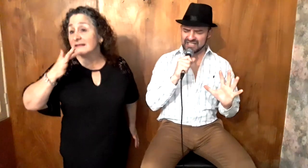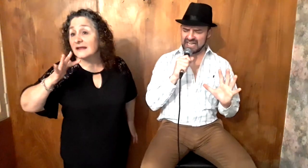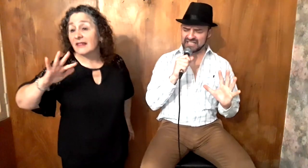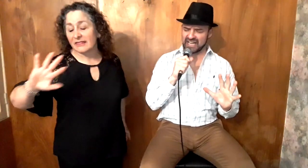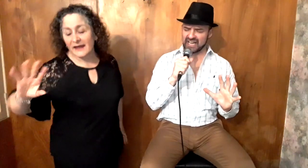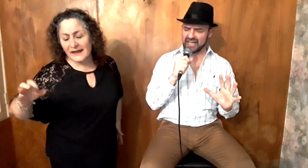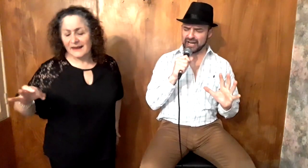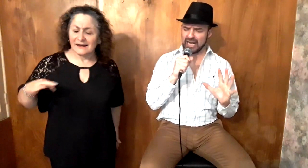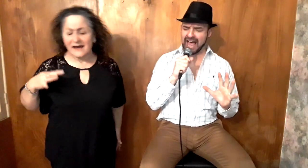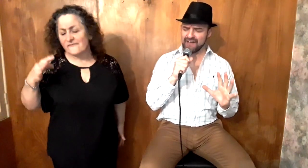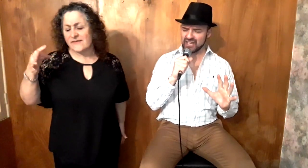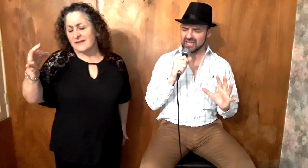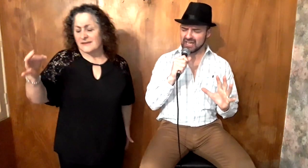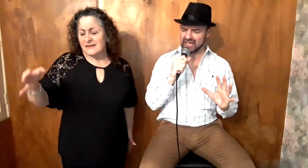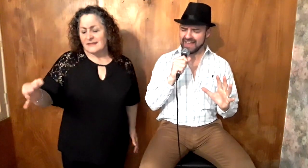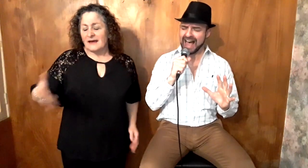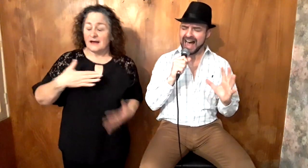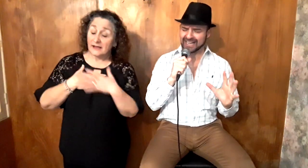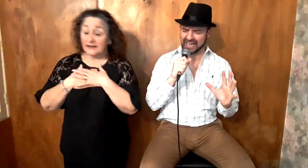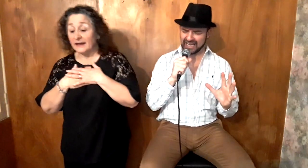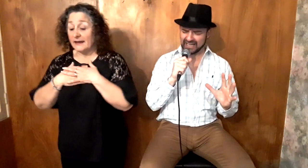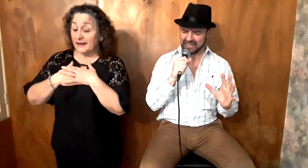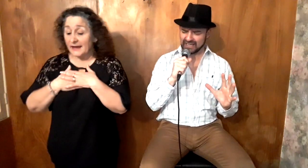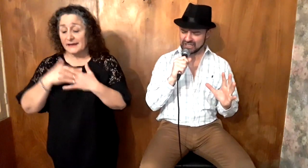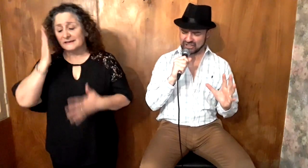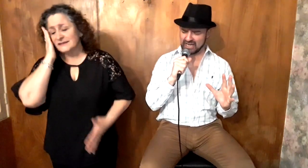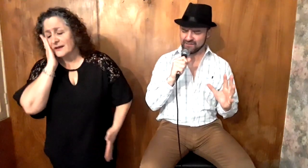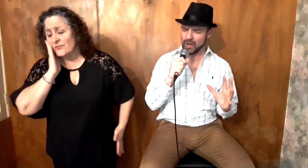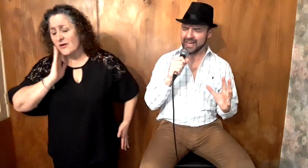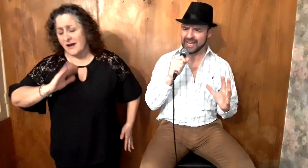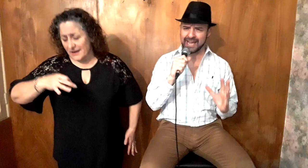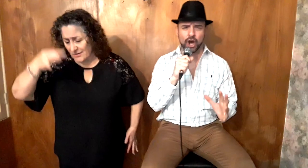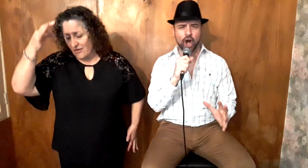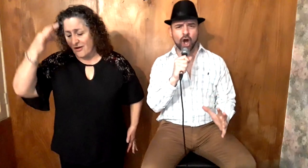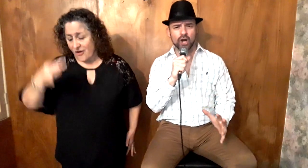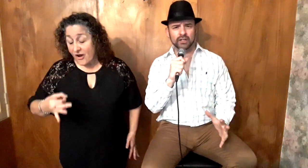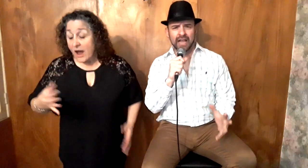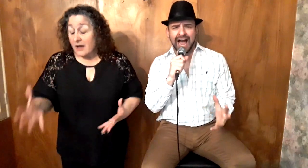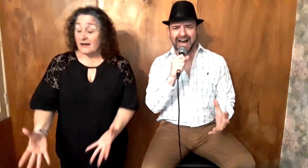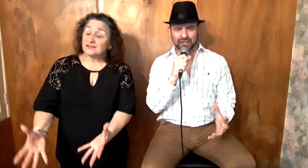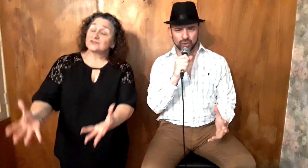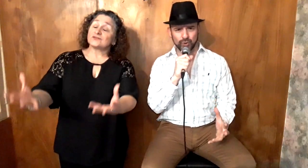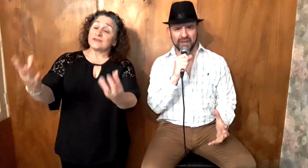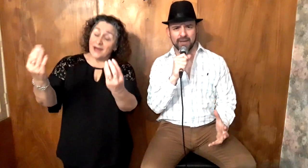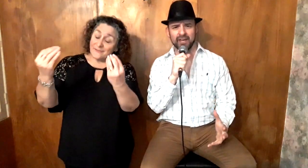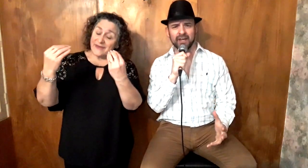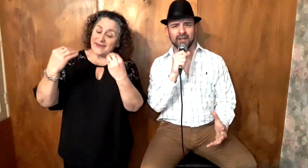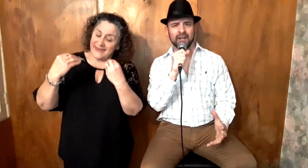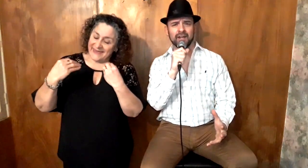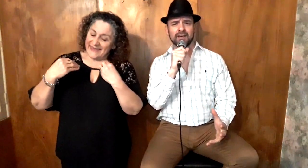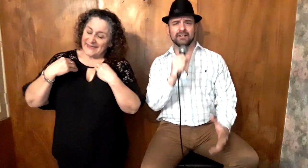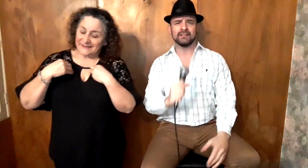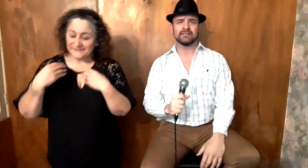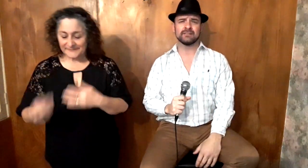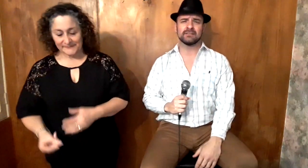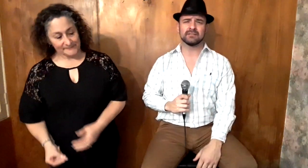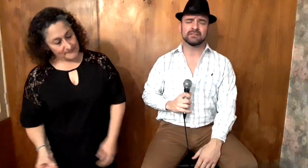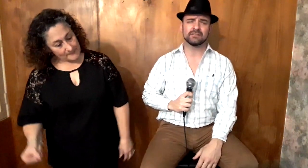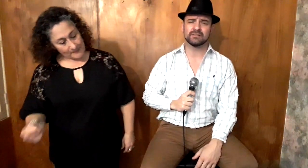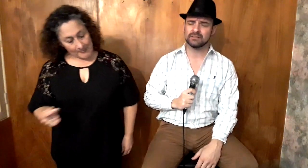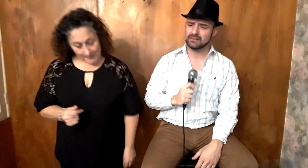a entender la vida, a querer ser bueno. Ayúdame